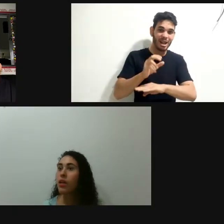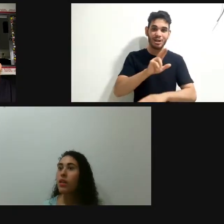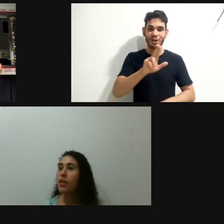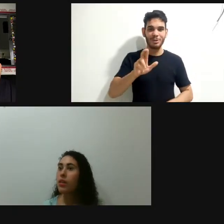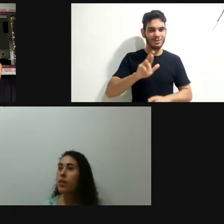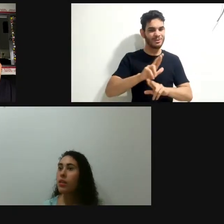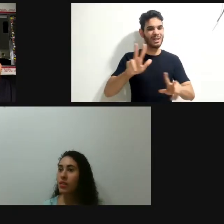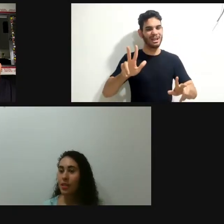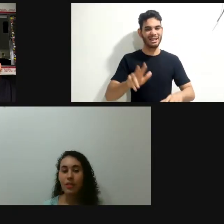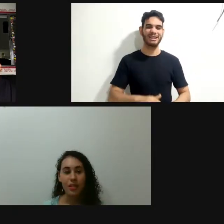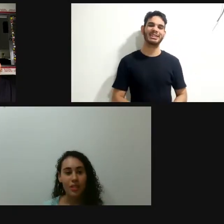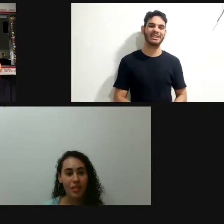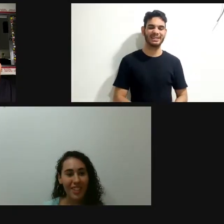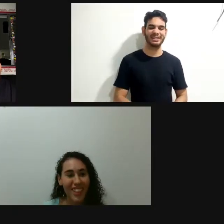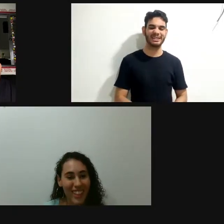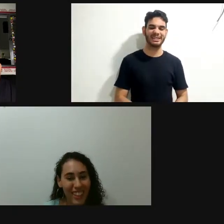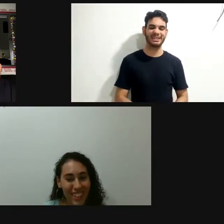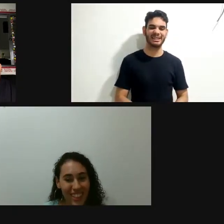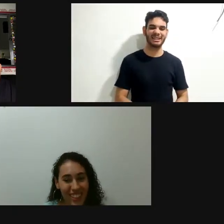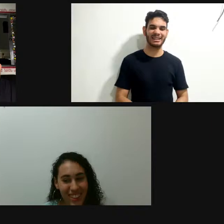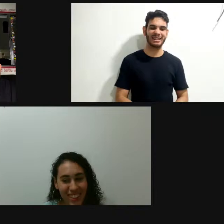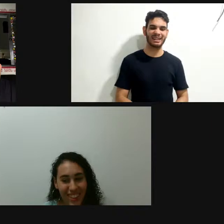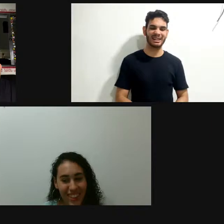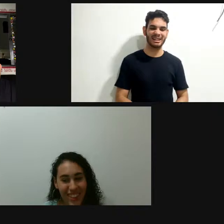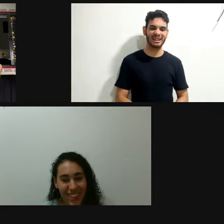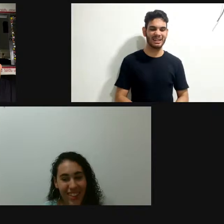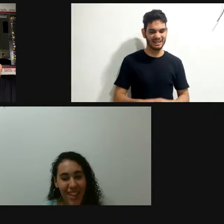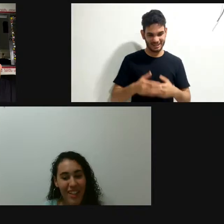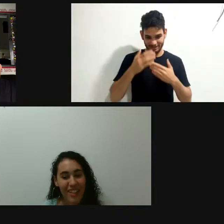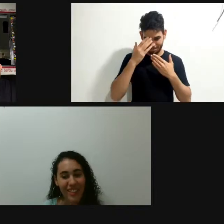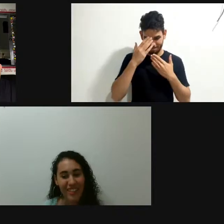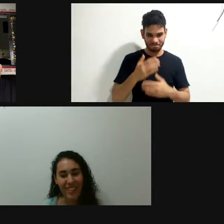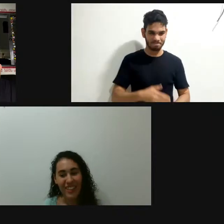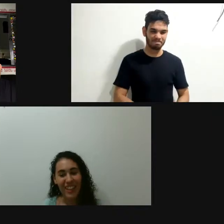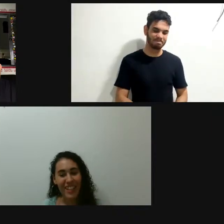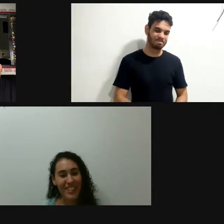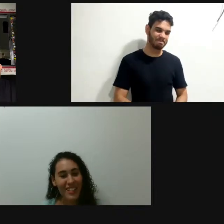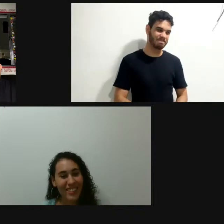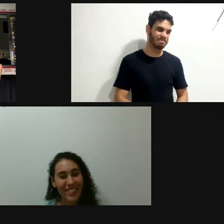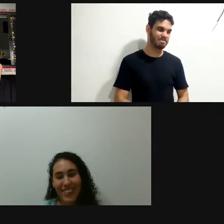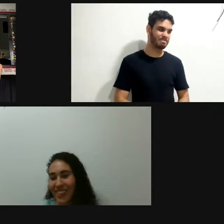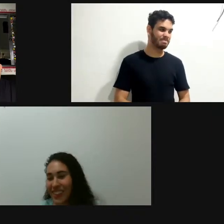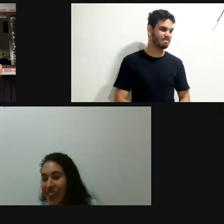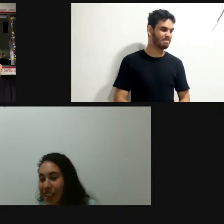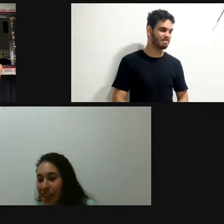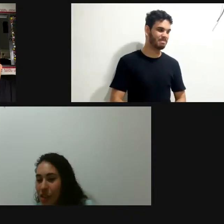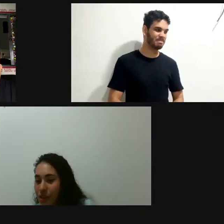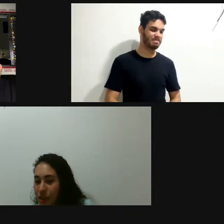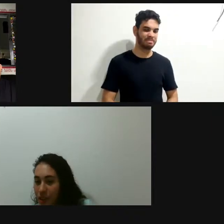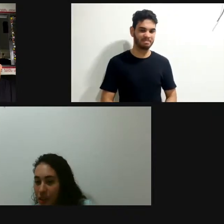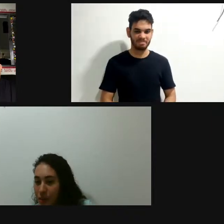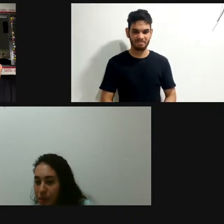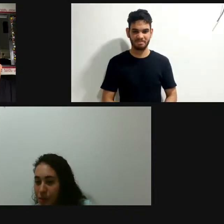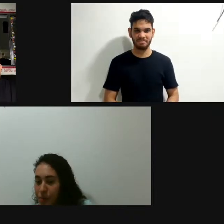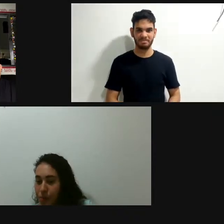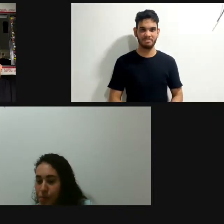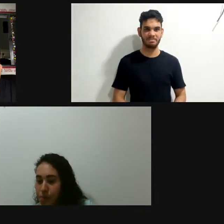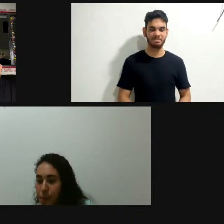Pessoal, o date é depois, hein? Tá. Deixa Aqui, eu ver.